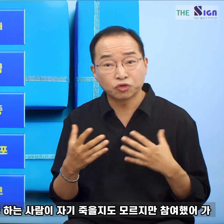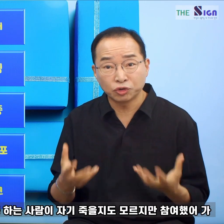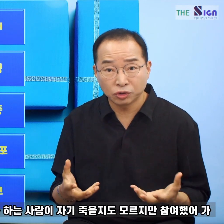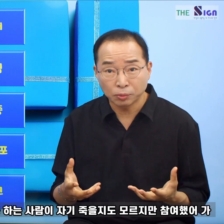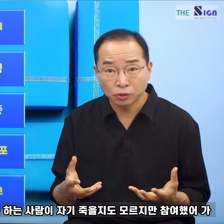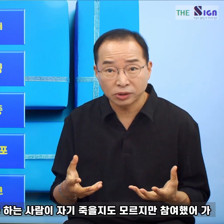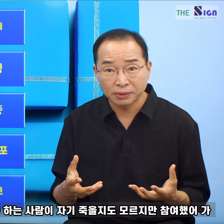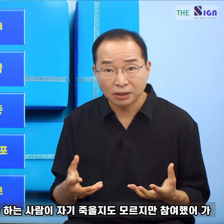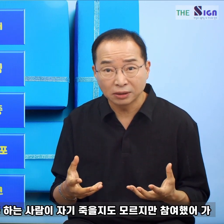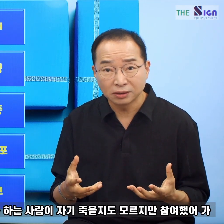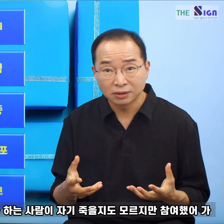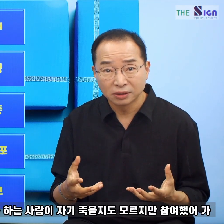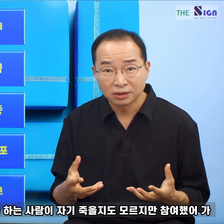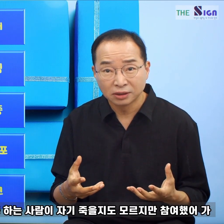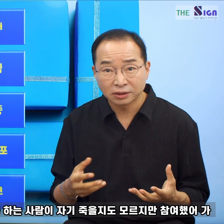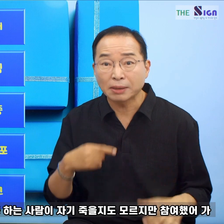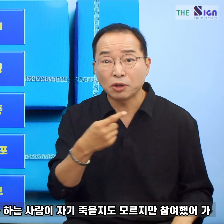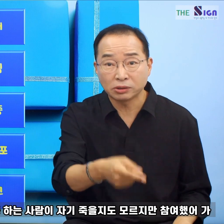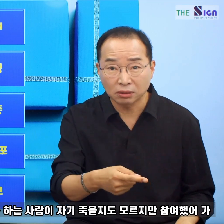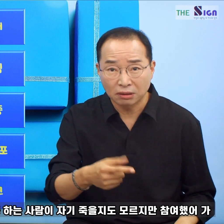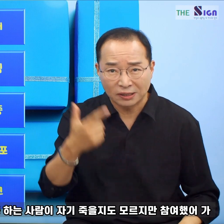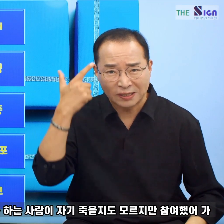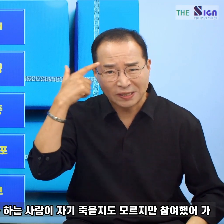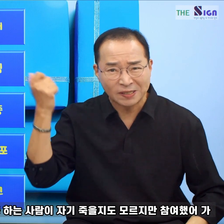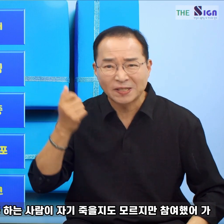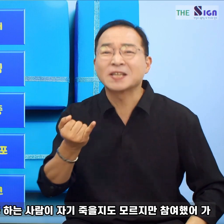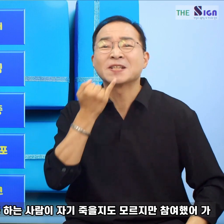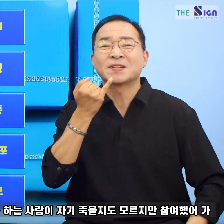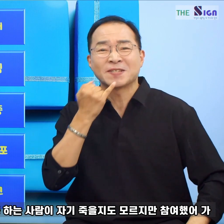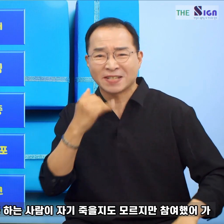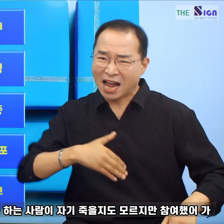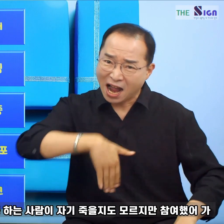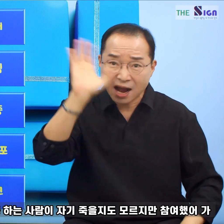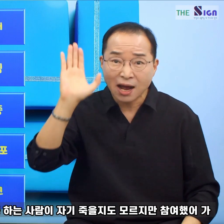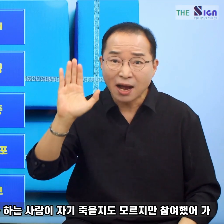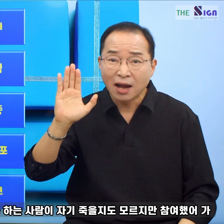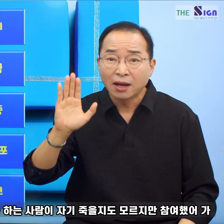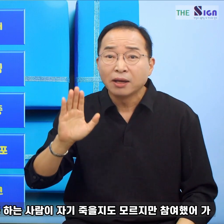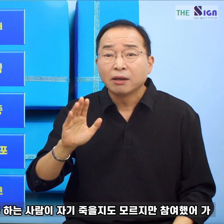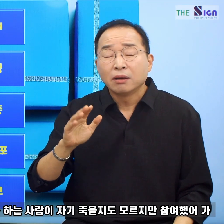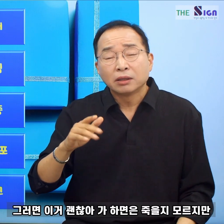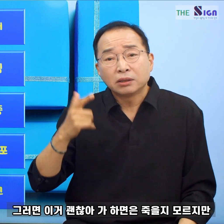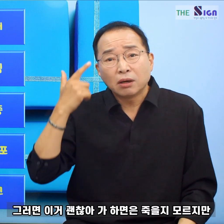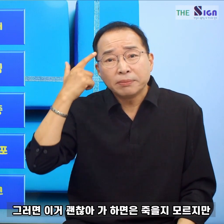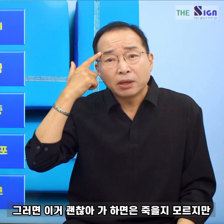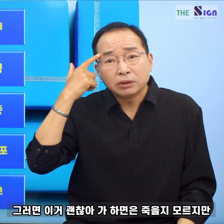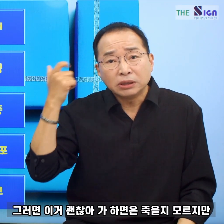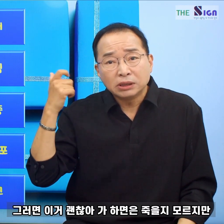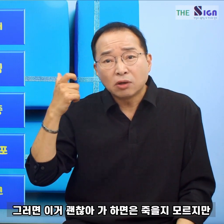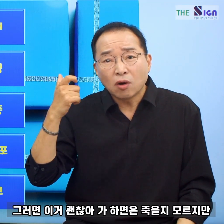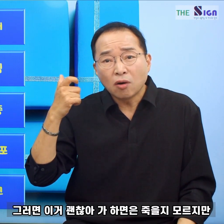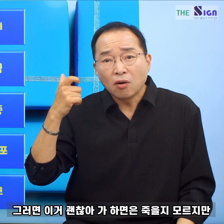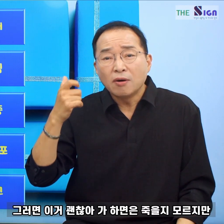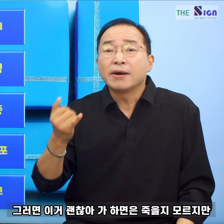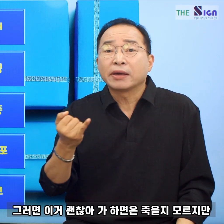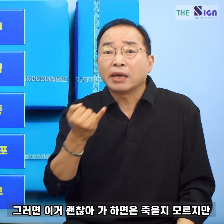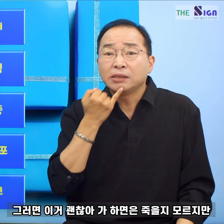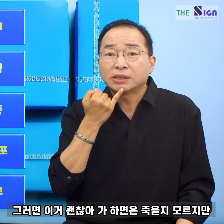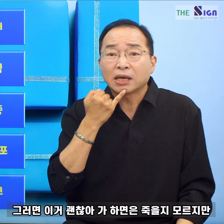죽을지도 모르지만은 참여했어. 가. 그러면 이거